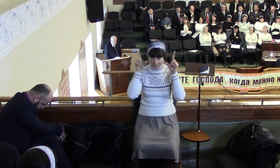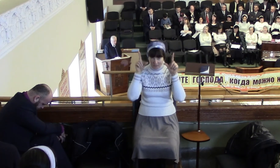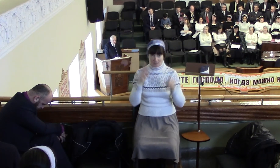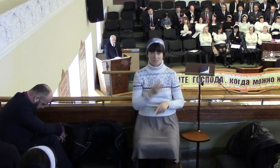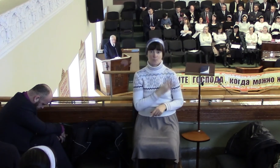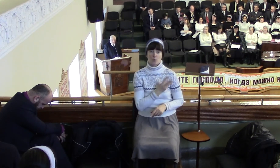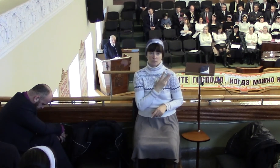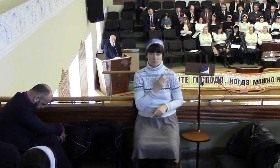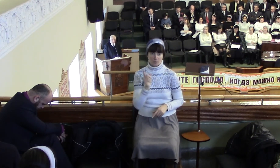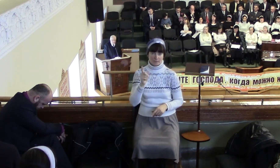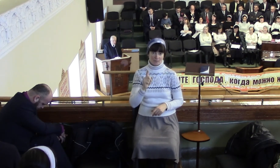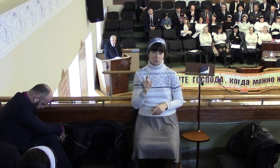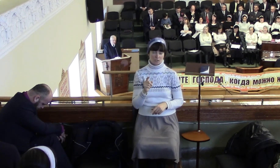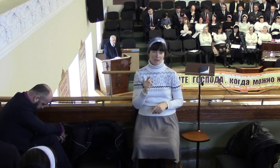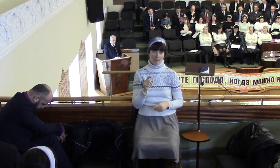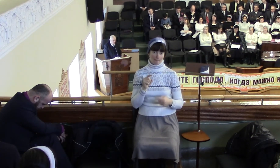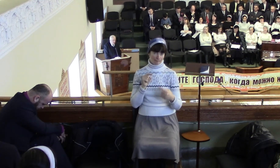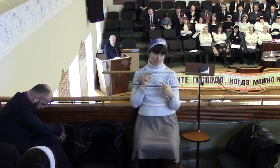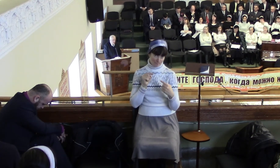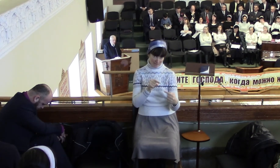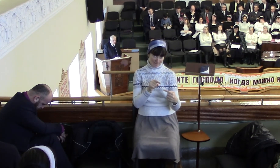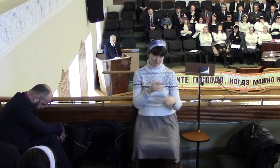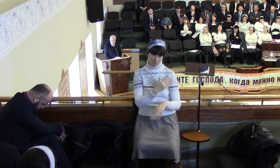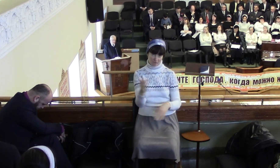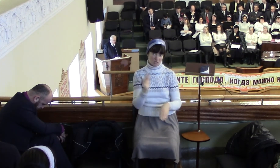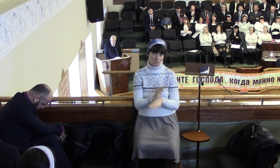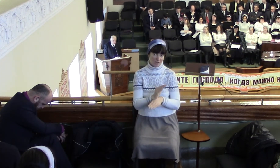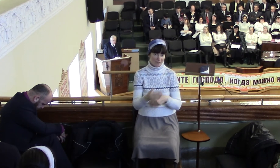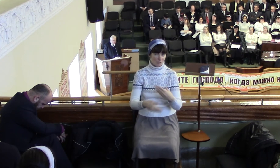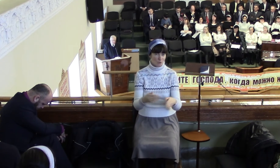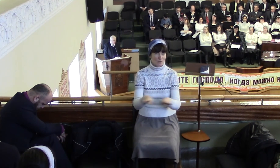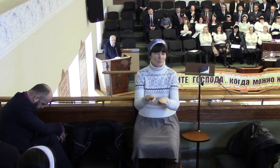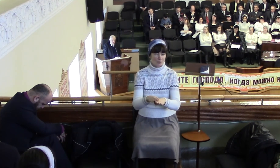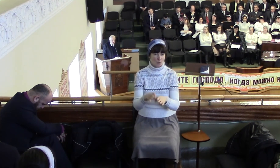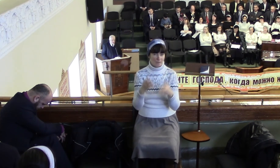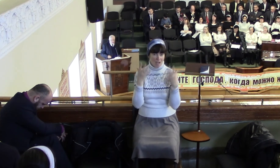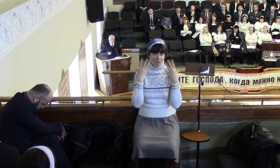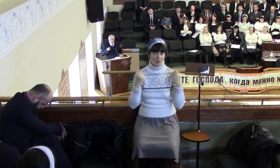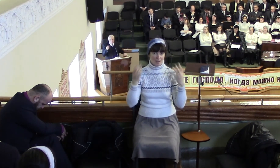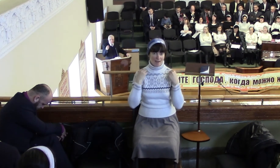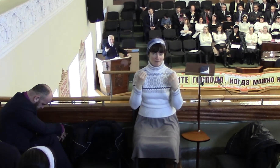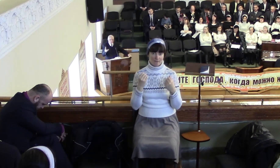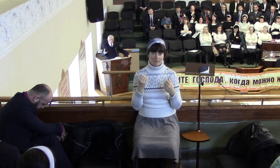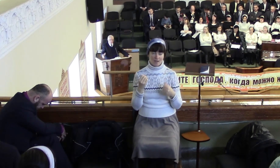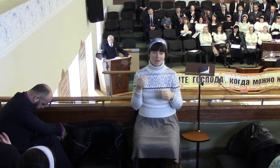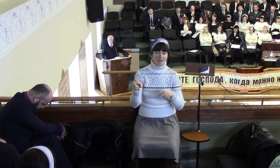Трезвитесь, бодрствуйте, потому что противник ваш дьявол ходит, как рыкающий лев, ища